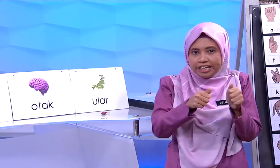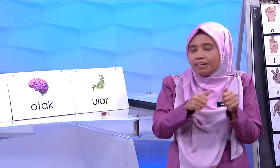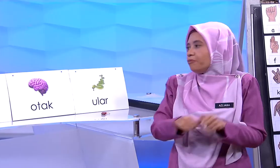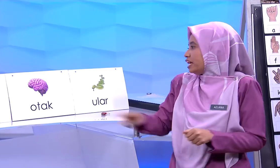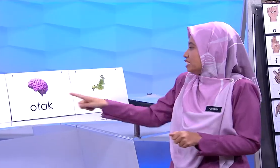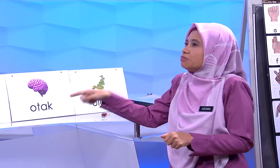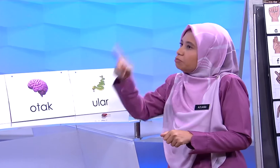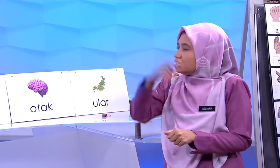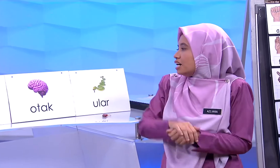oke